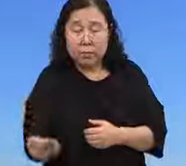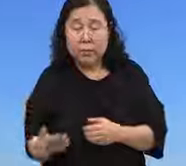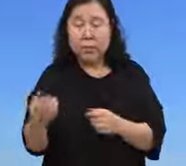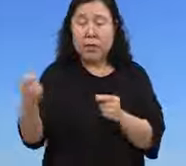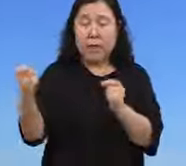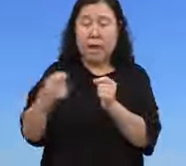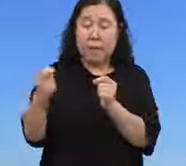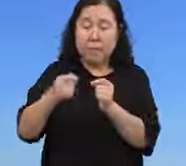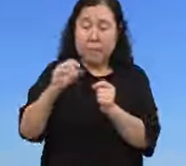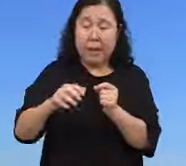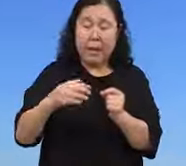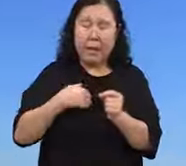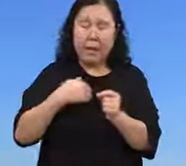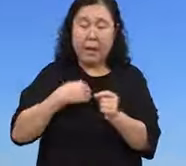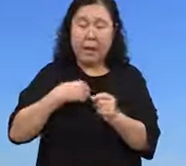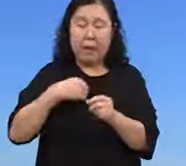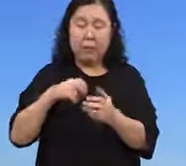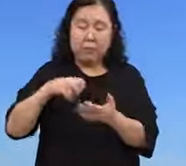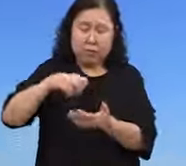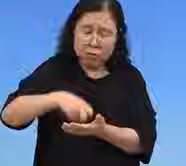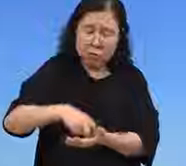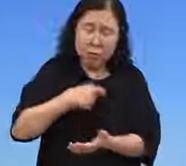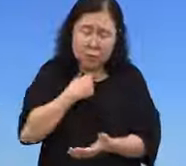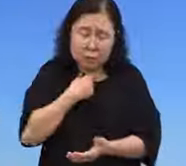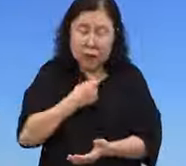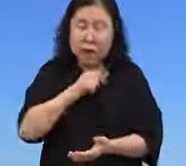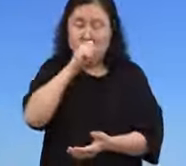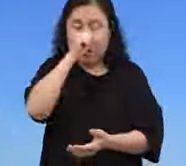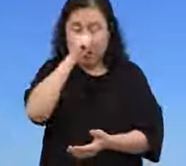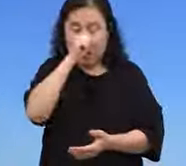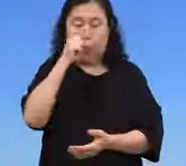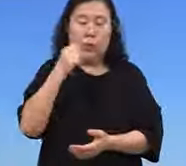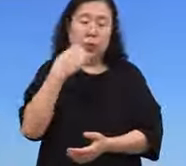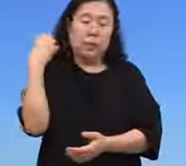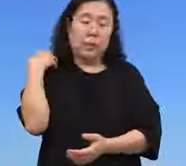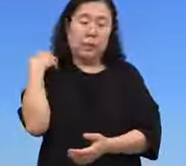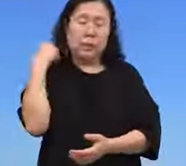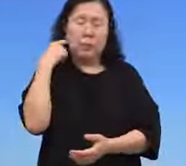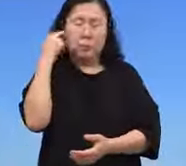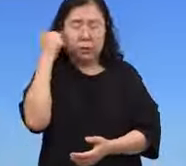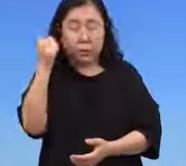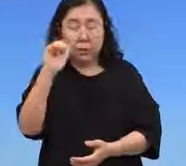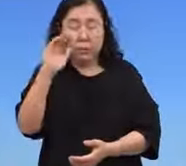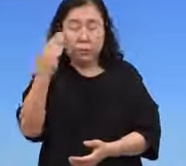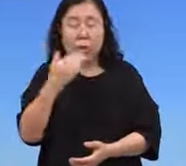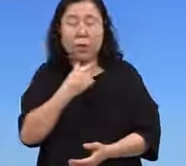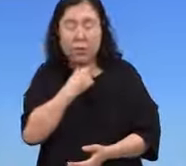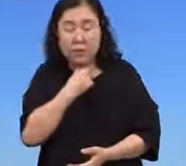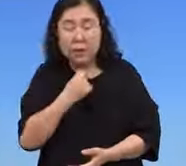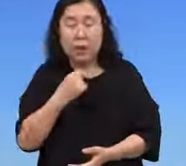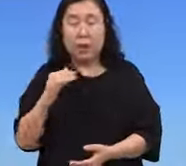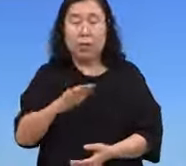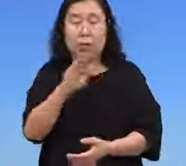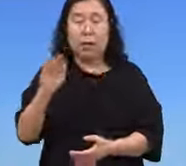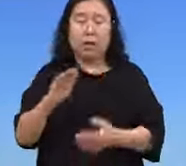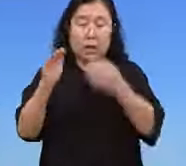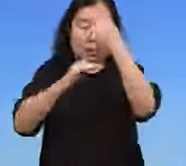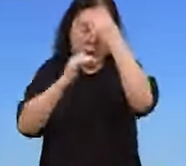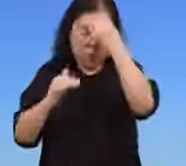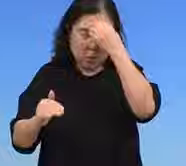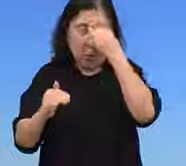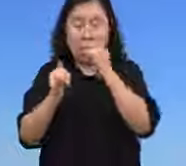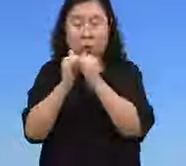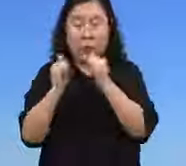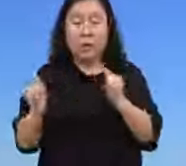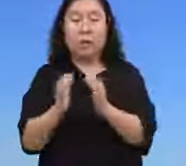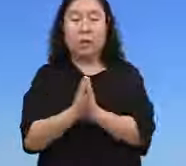꿇고 싶다. 좋은 담임 목사가 좀 돼달라고. 우리 성도들이 무슨 죄냐고. 이제